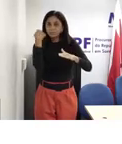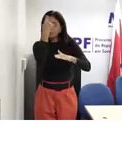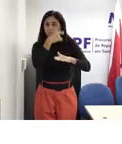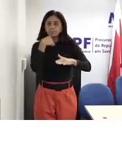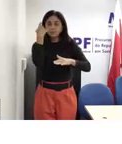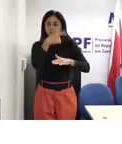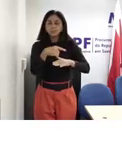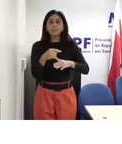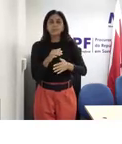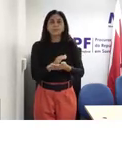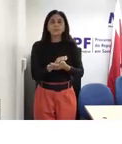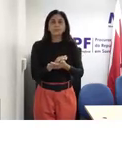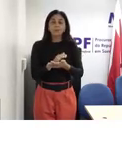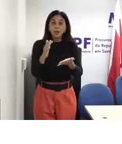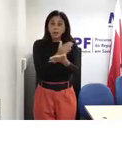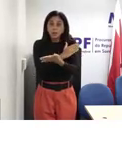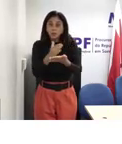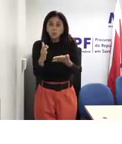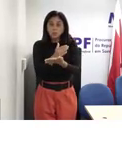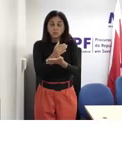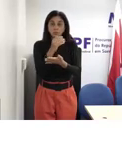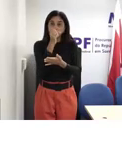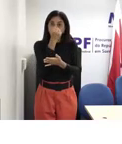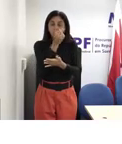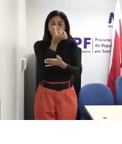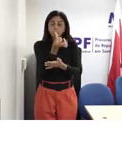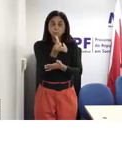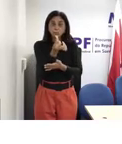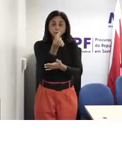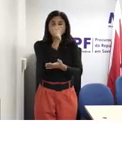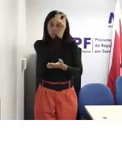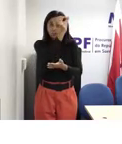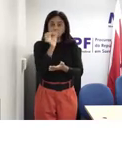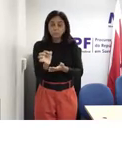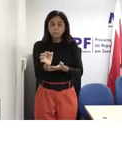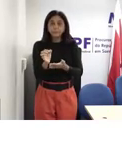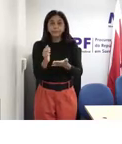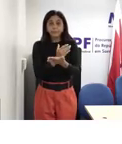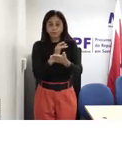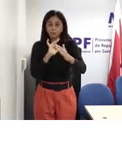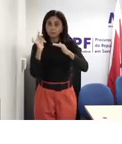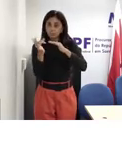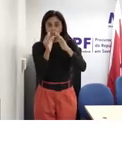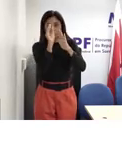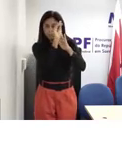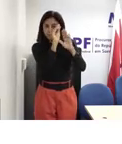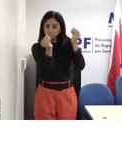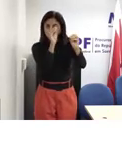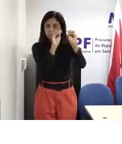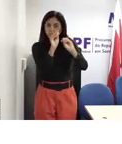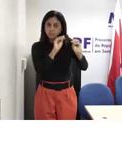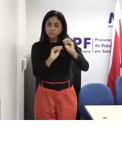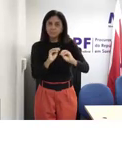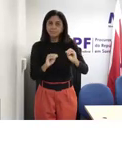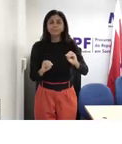86% mais de 80% possuem pelo menos um perfil em rede sociais elas são